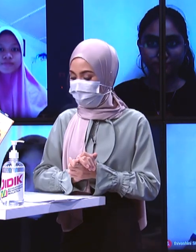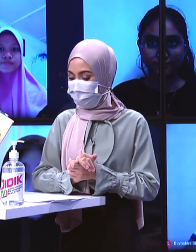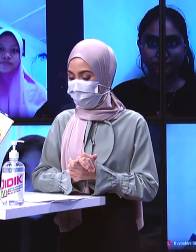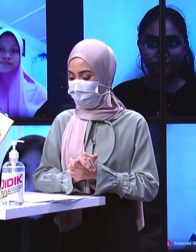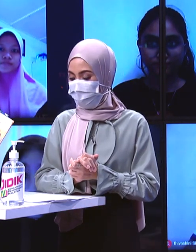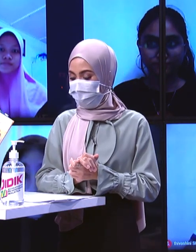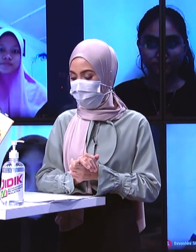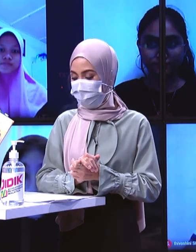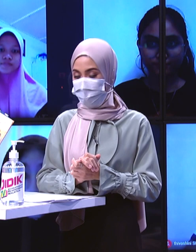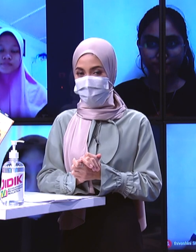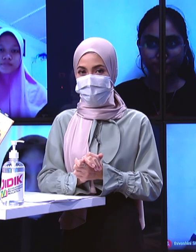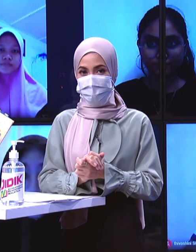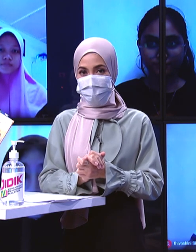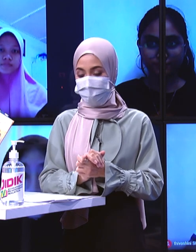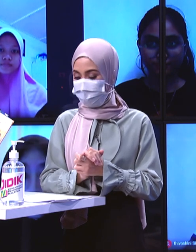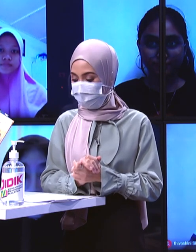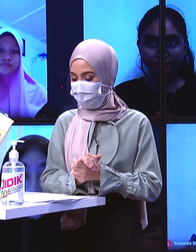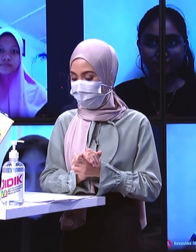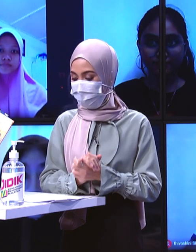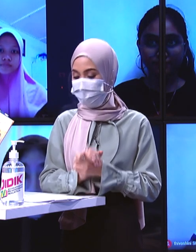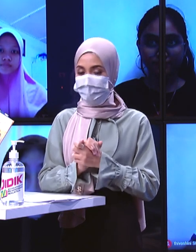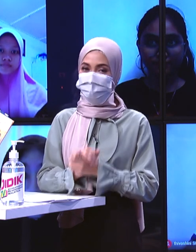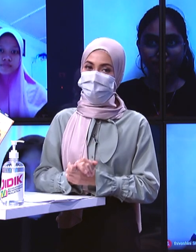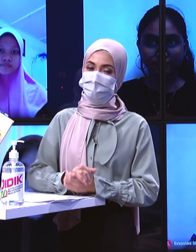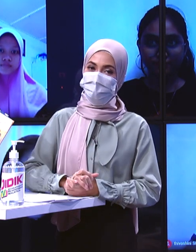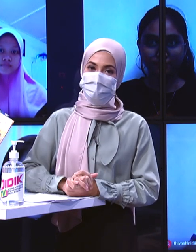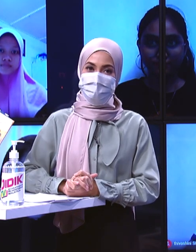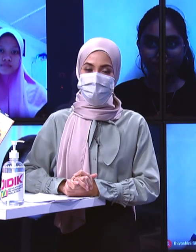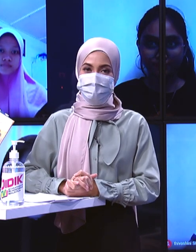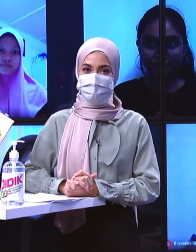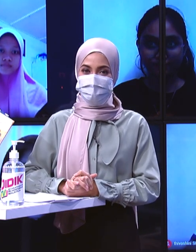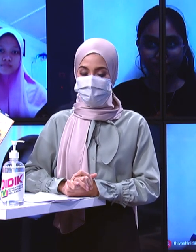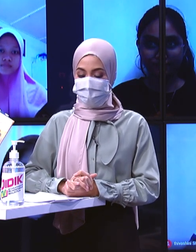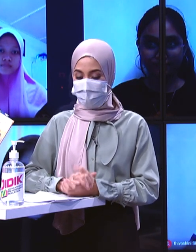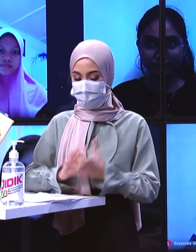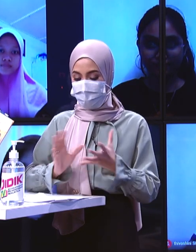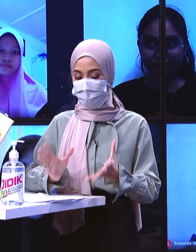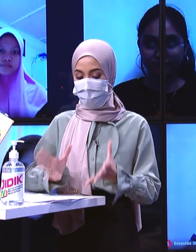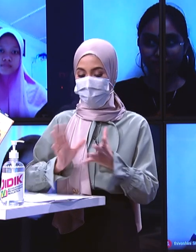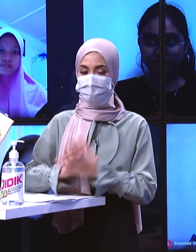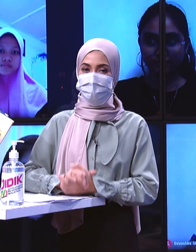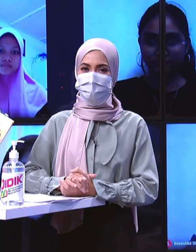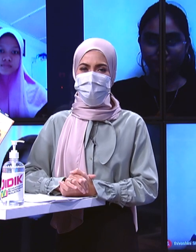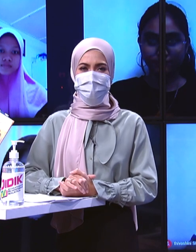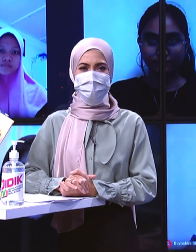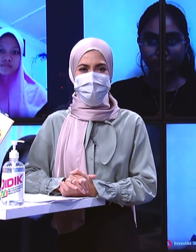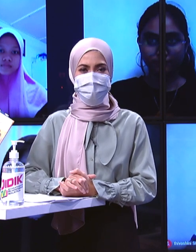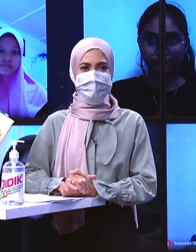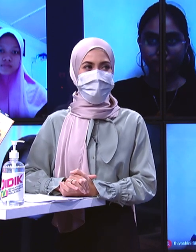dari sekolah menengah persekutuan Pulau Pinang dan SMK Sultan Abdul Somad Petaling Jaya tadi kita belajar bagaimana dengan ubahan